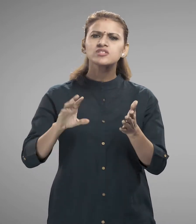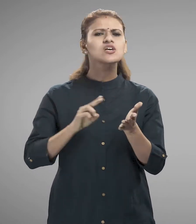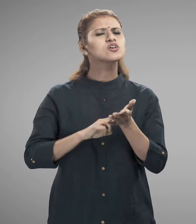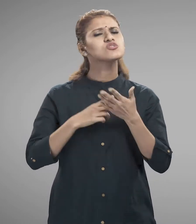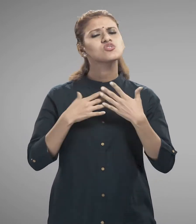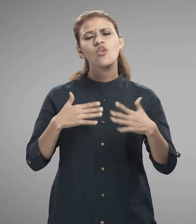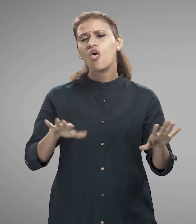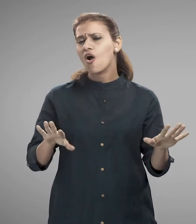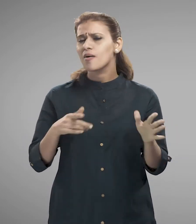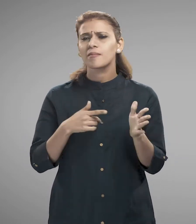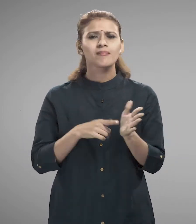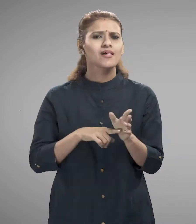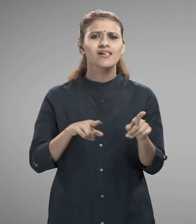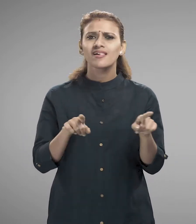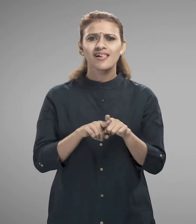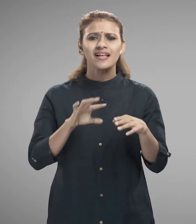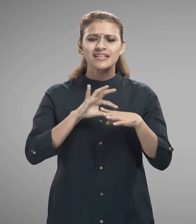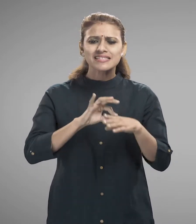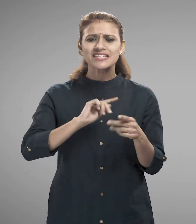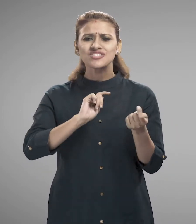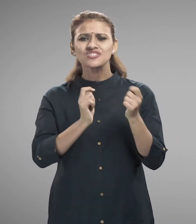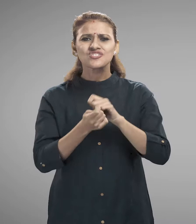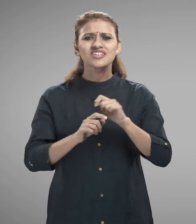किशोरियों और स्त्रियों के लिए मासिक धर्म एक सामान्य जैविक